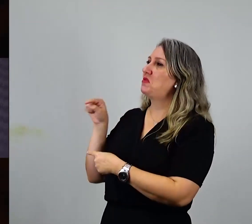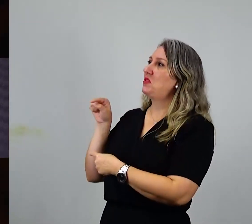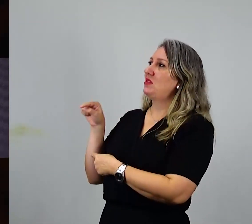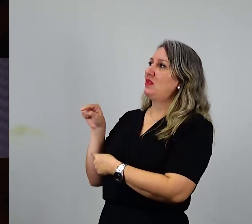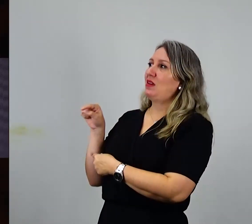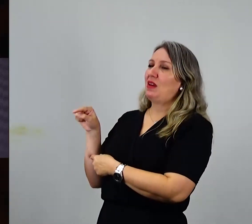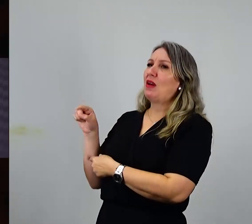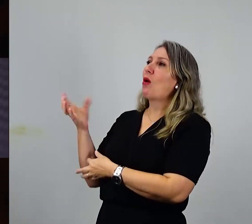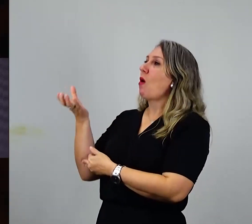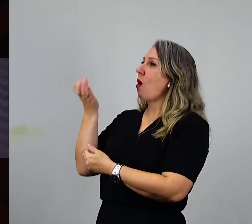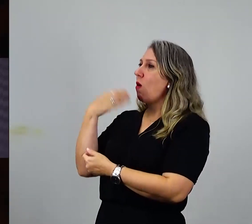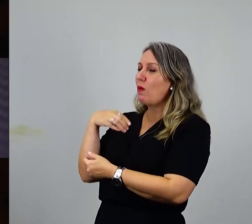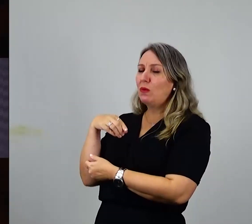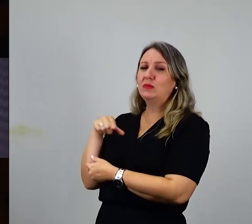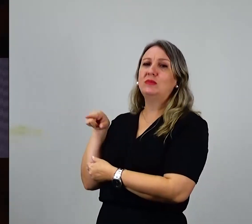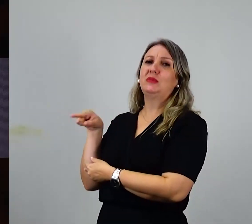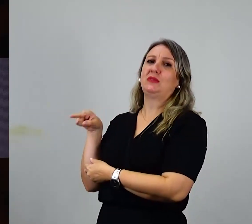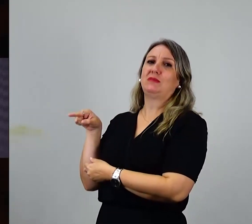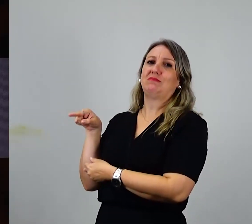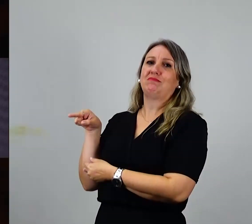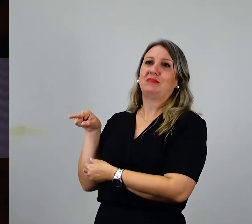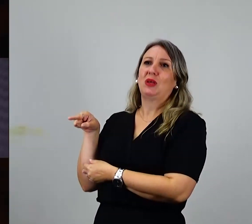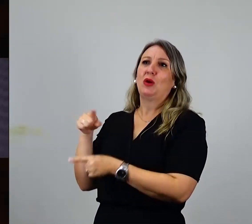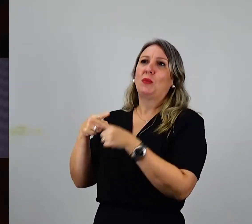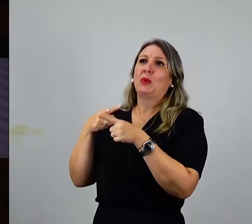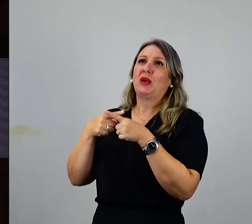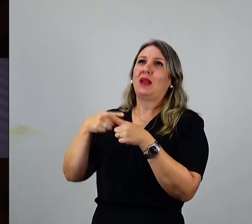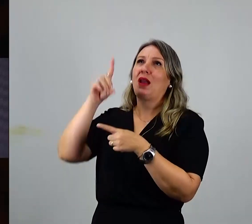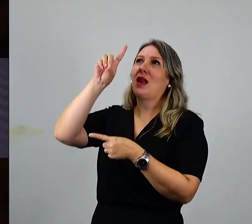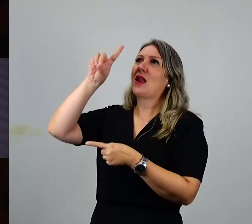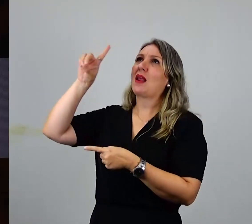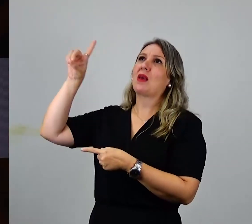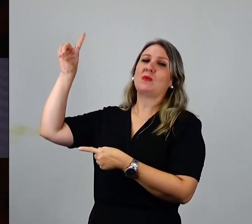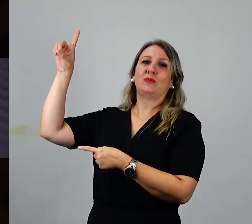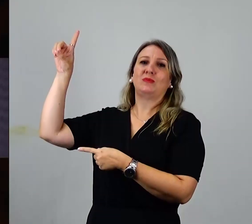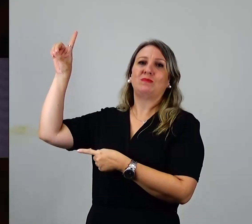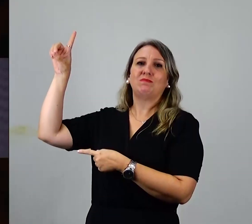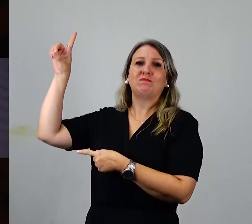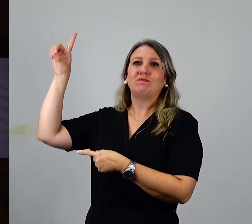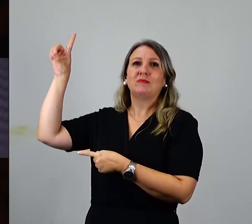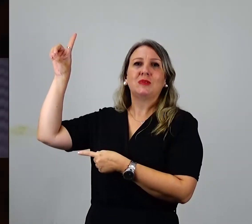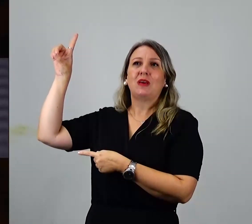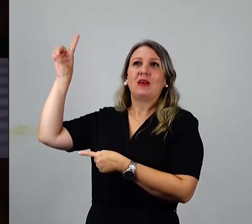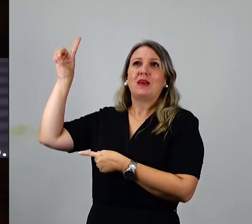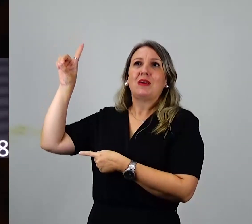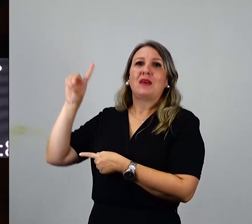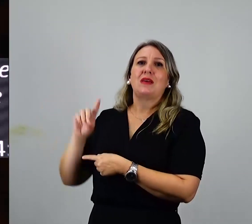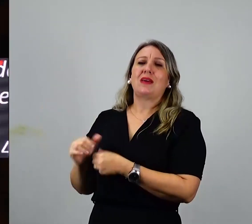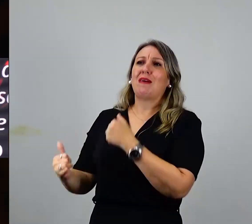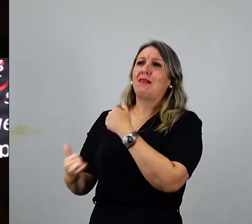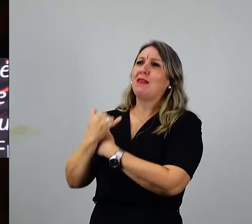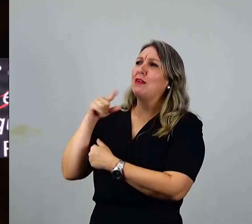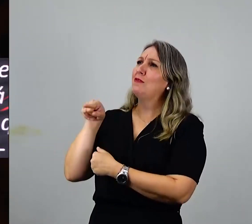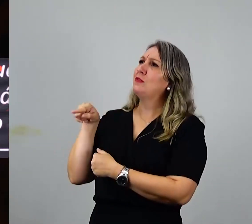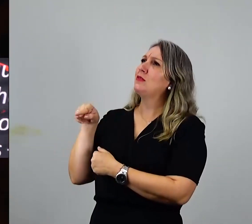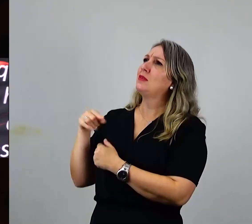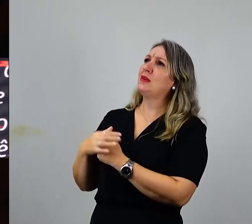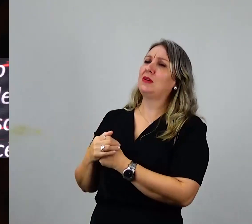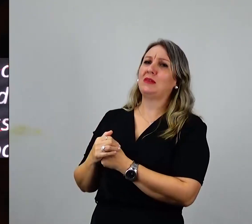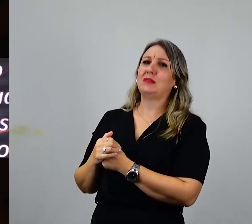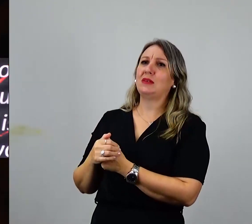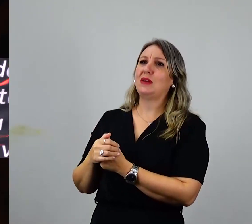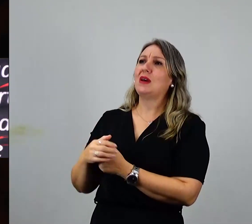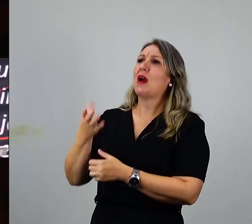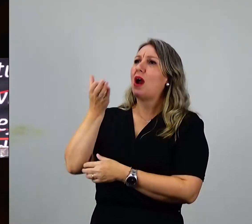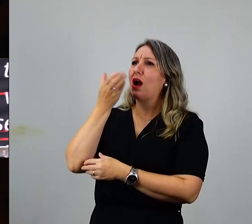de ser quem você de fato deve ser. Você precisa disso e Deus não está dando